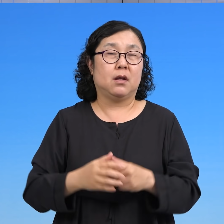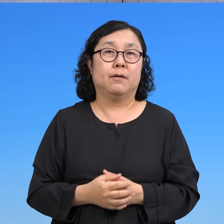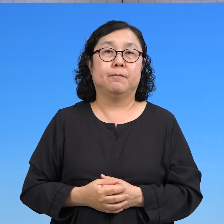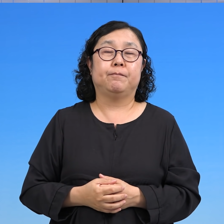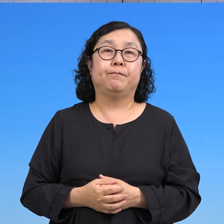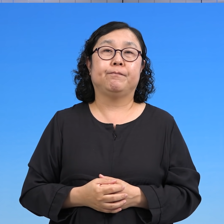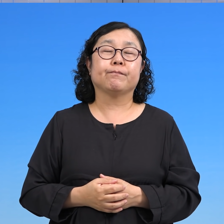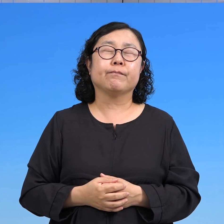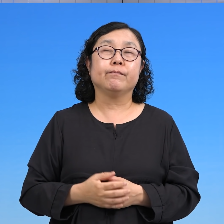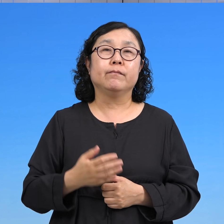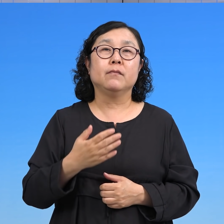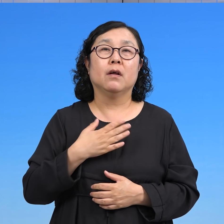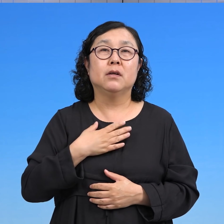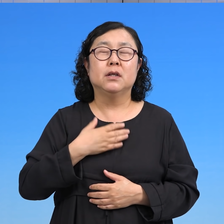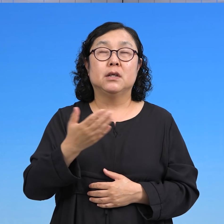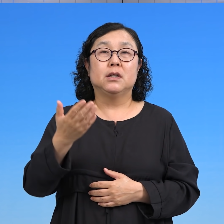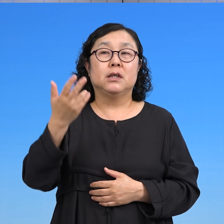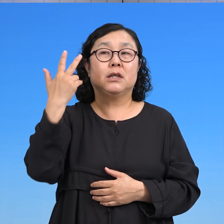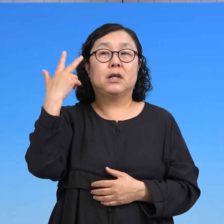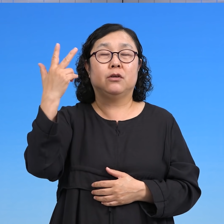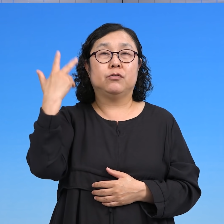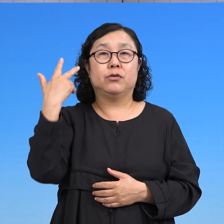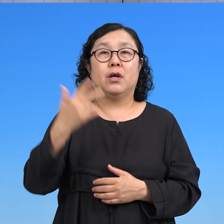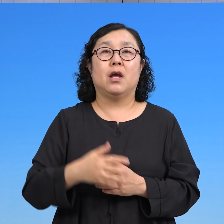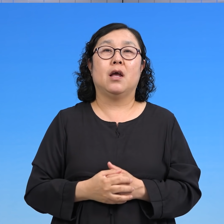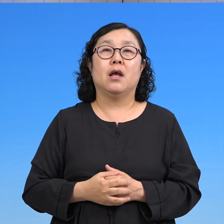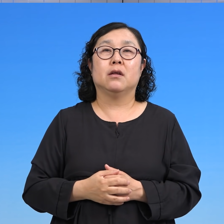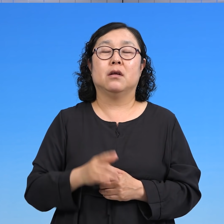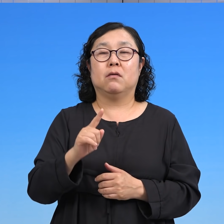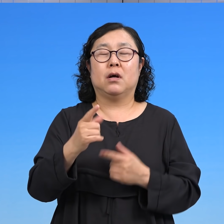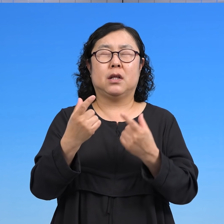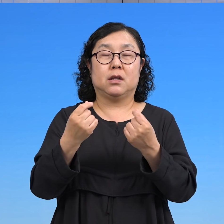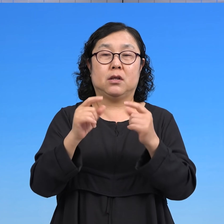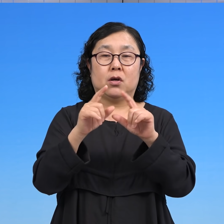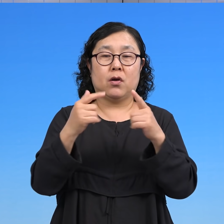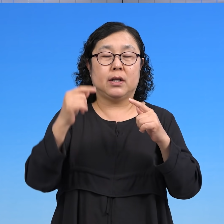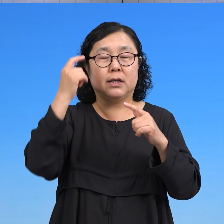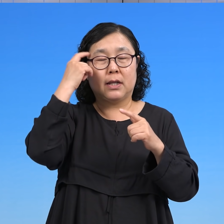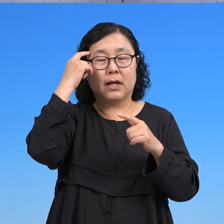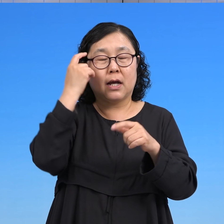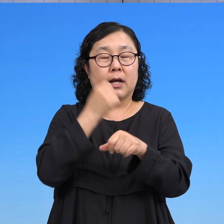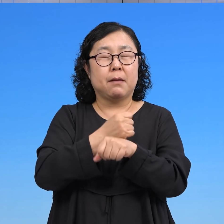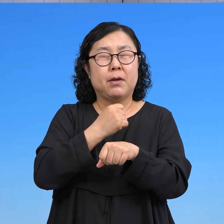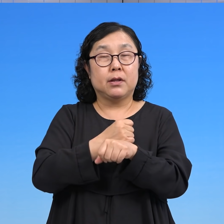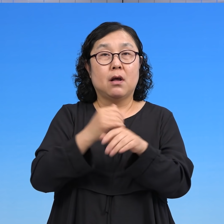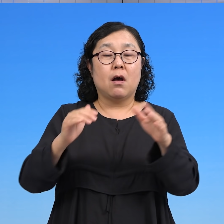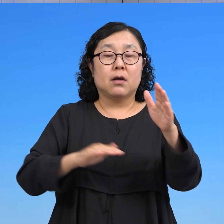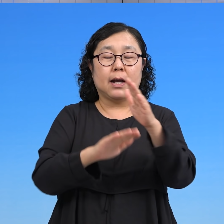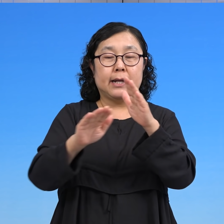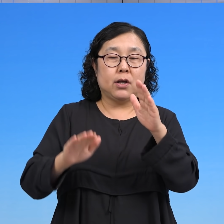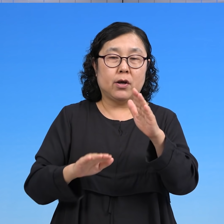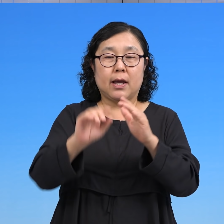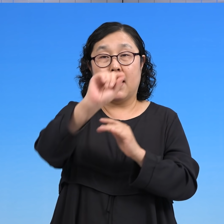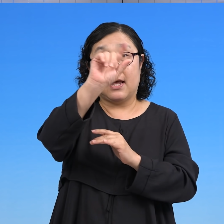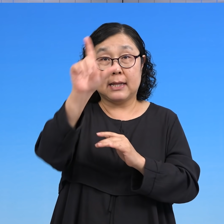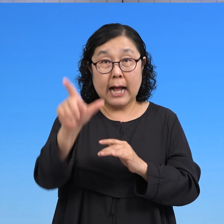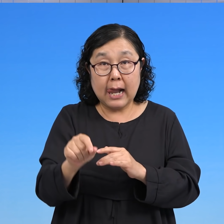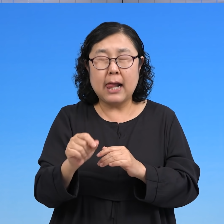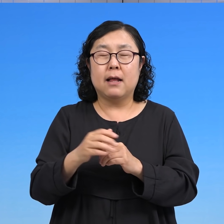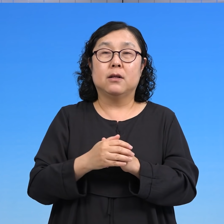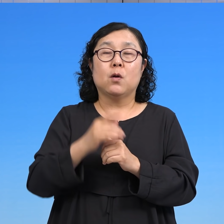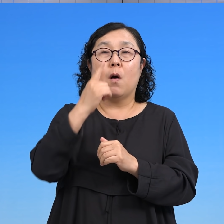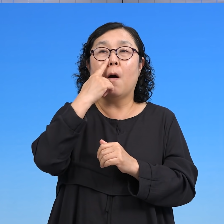아니겠습니까? 저는 지난주에 이런 생각들을 쭉 하면서 이제 가정의 달, 또